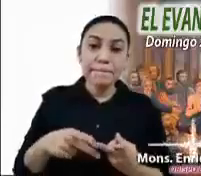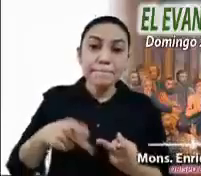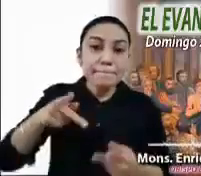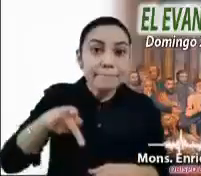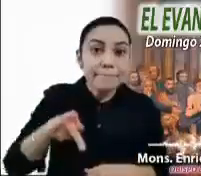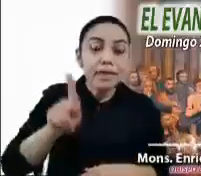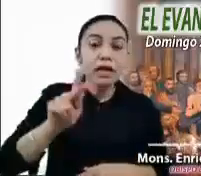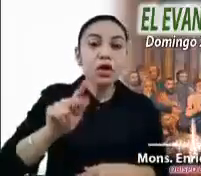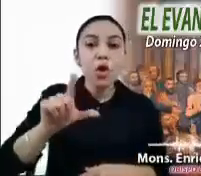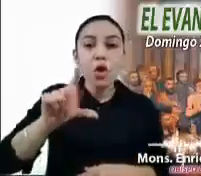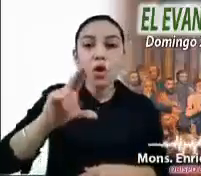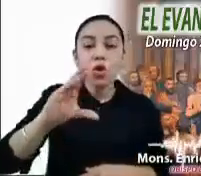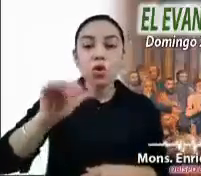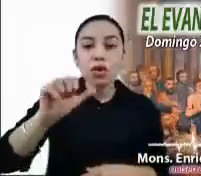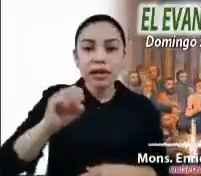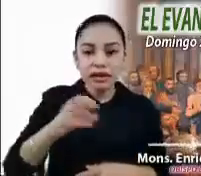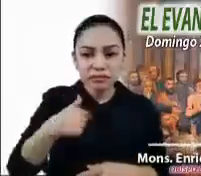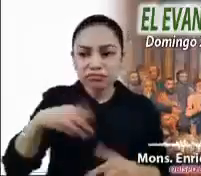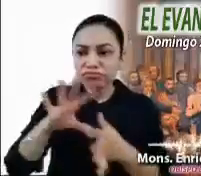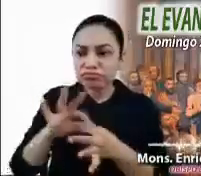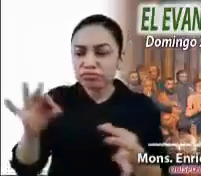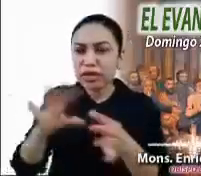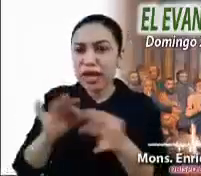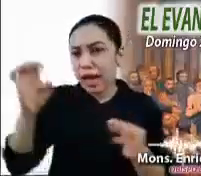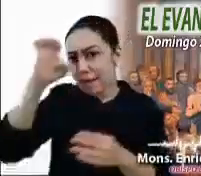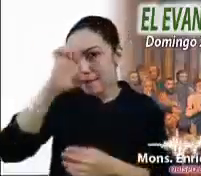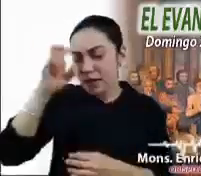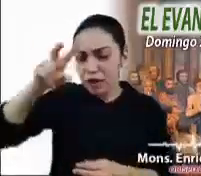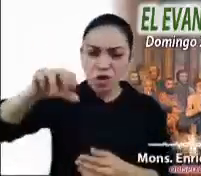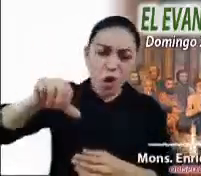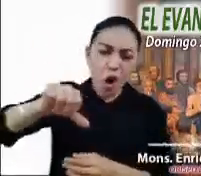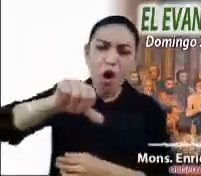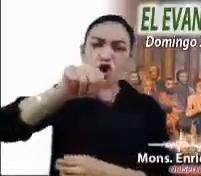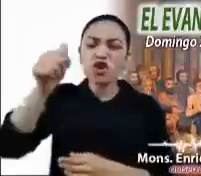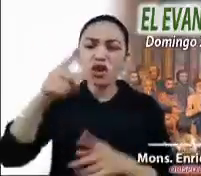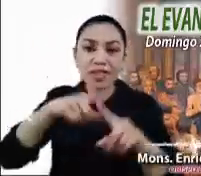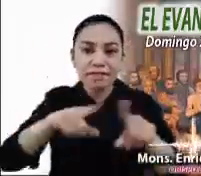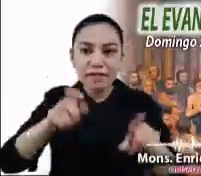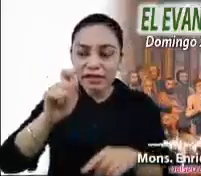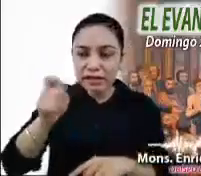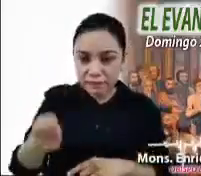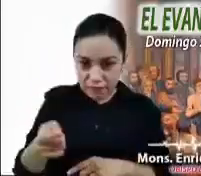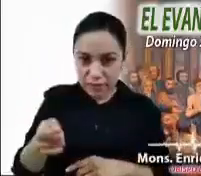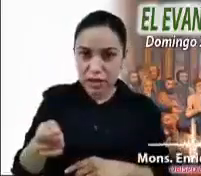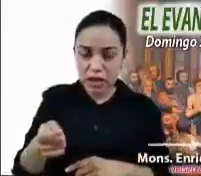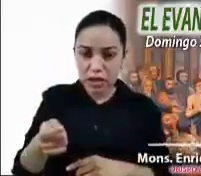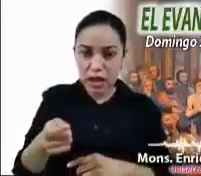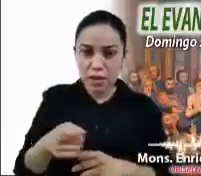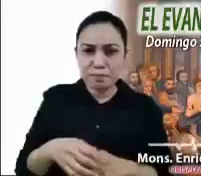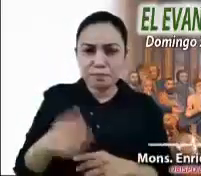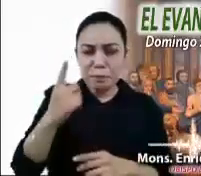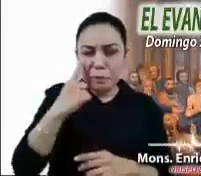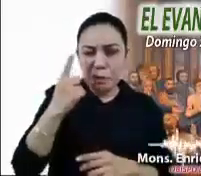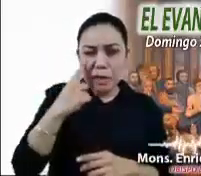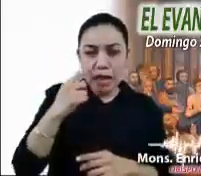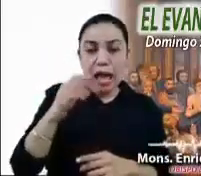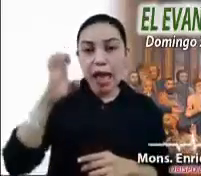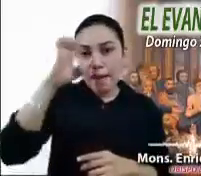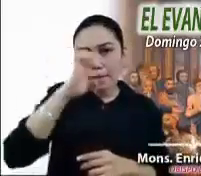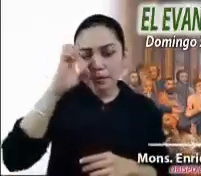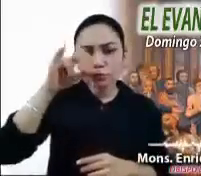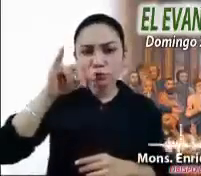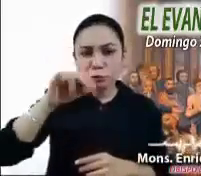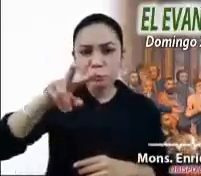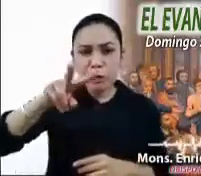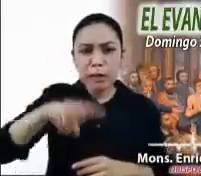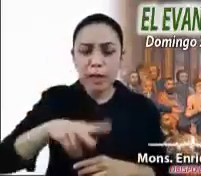explícitamente al emperador Augusto con el niño nacido en Belén. Evangelio sí es palabra de emperador,